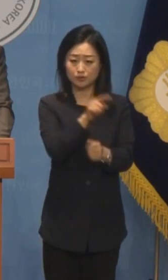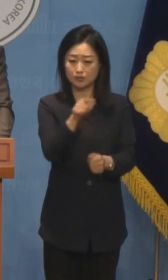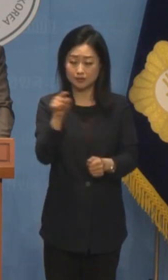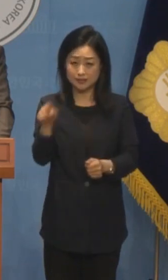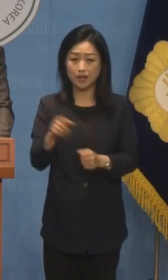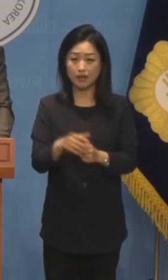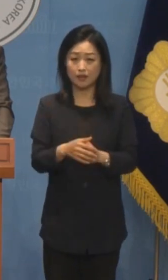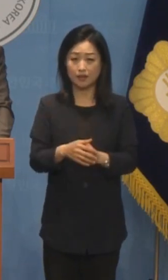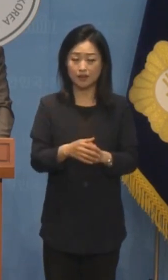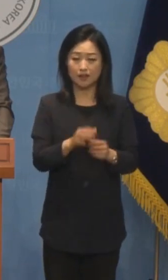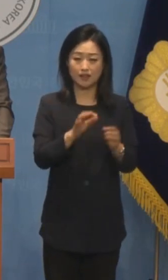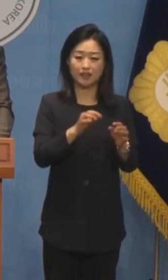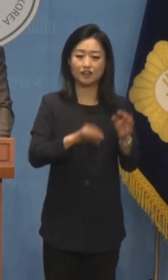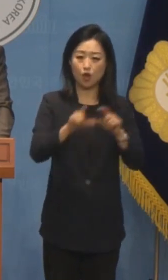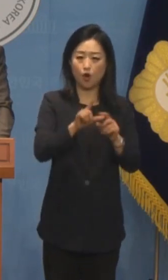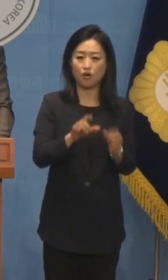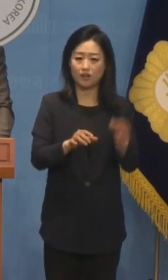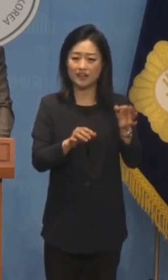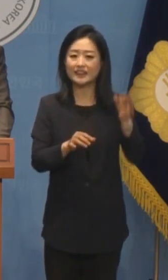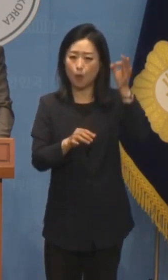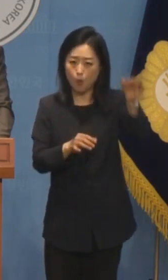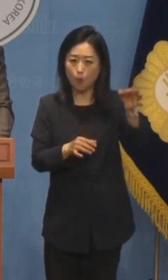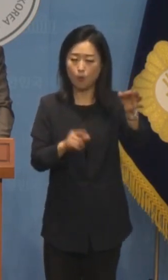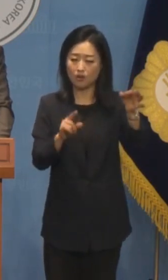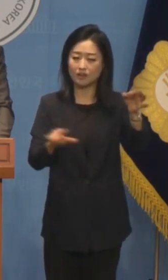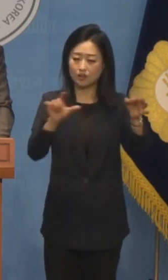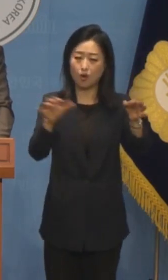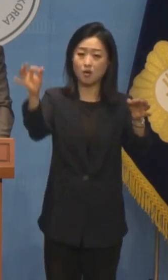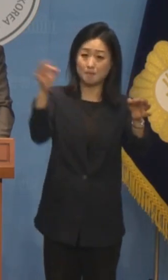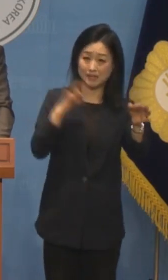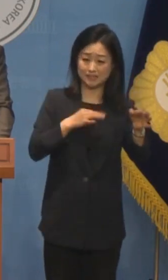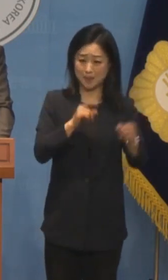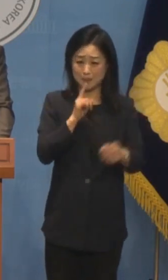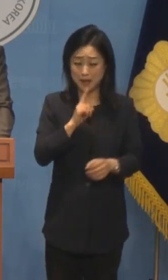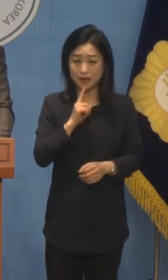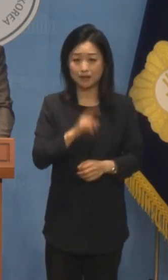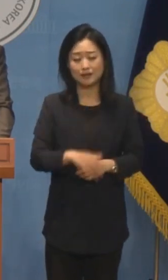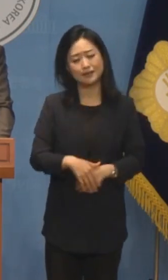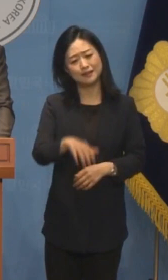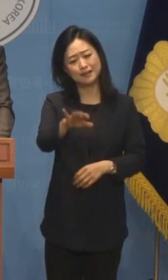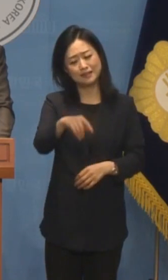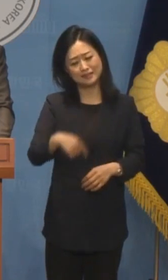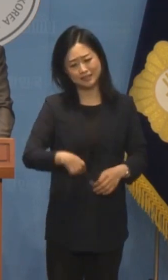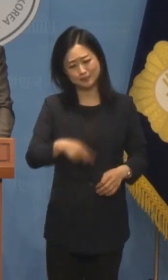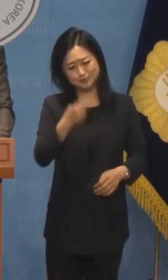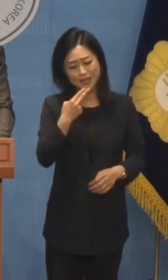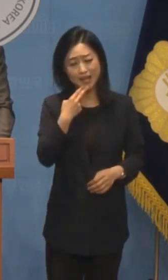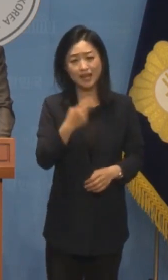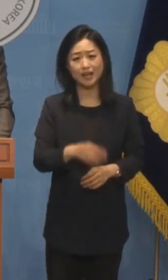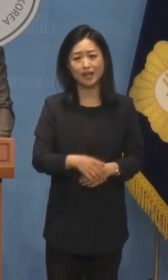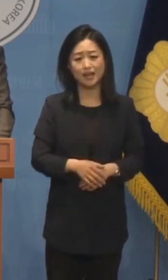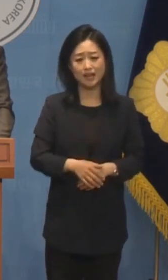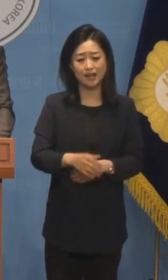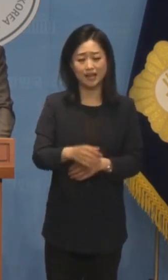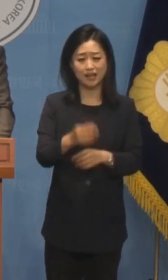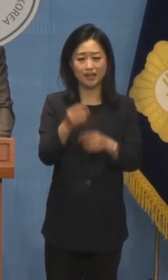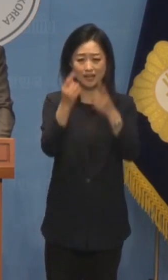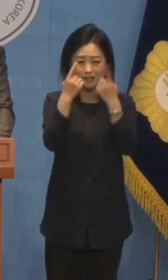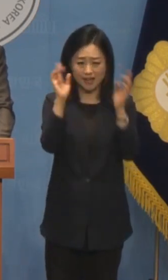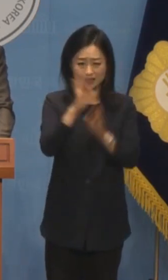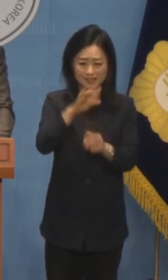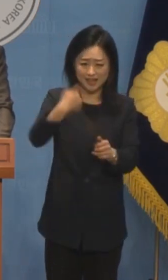보장성 강화를 주장하고 있는 이 수많은 교수들은 진심으로 대학생들 앞에서 강의하기 부끄럽지 않습니까?